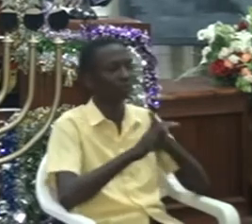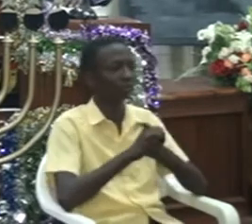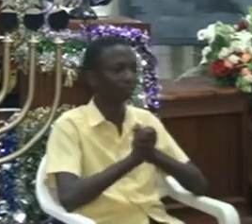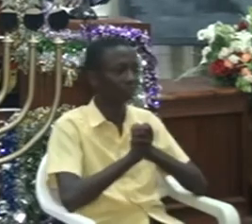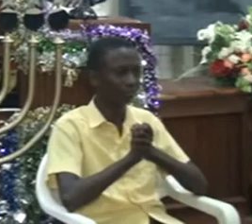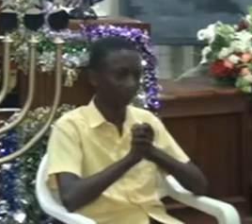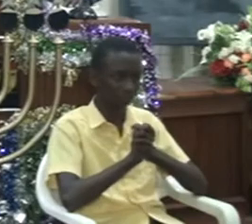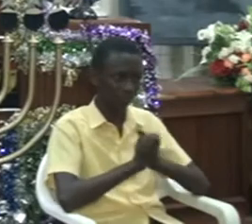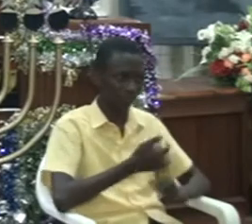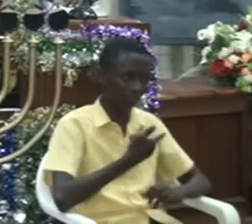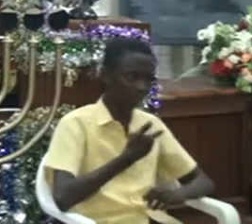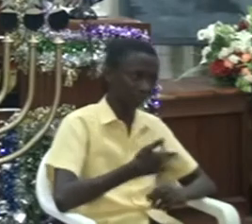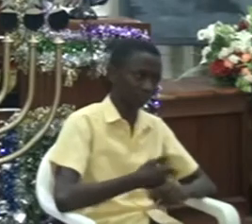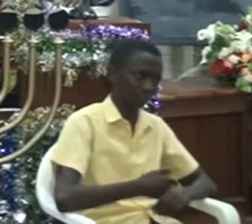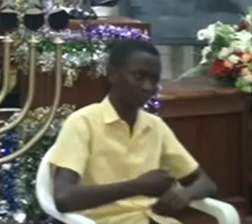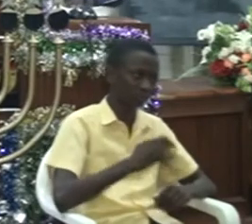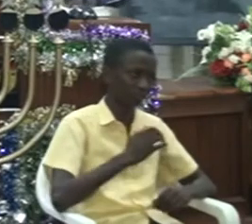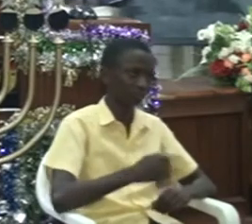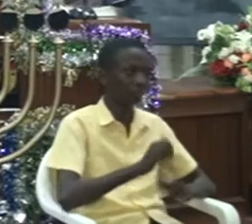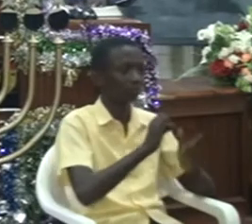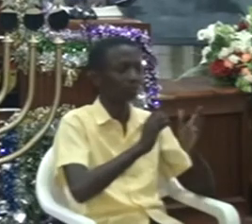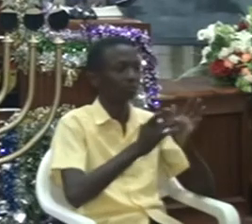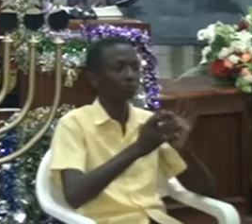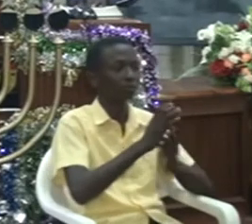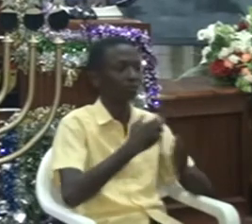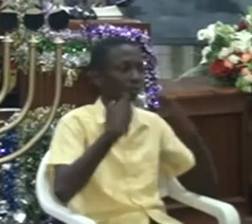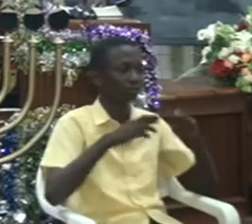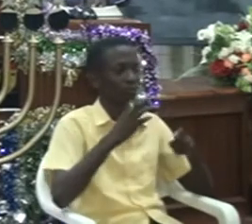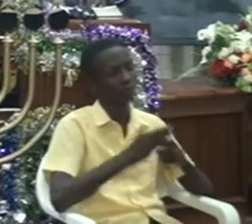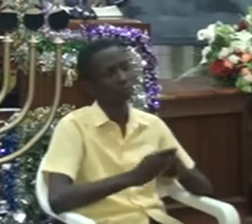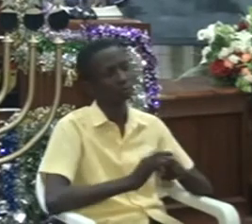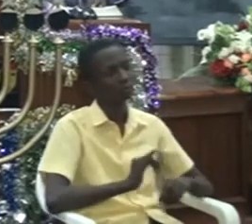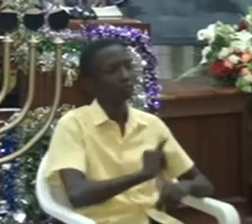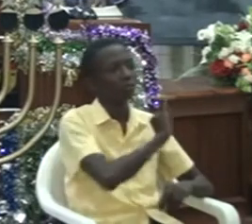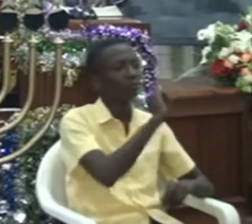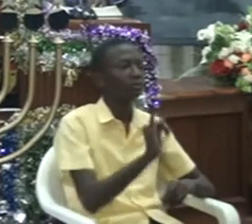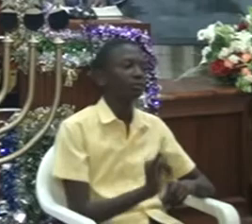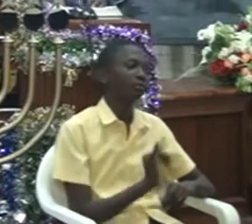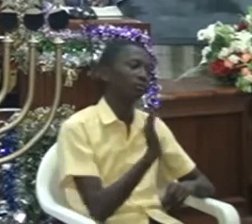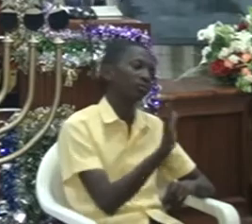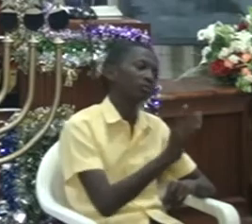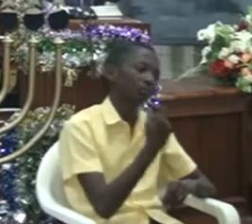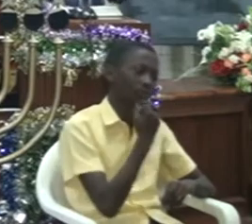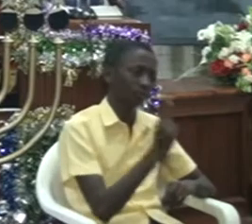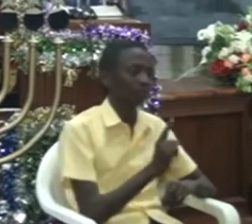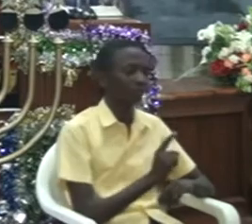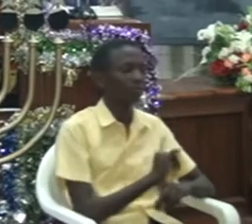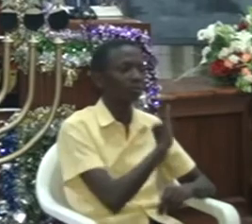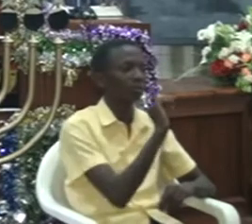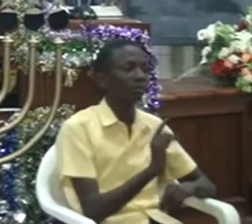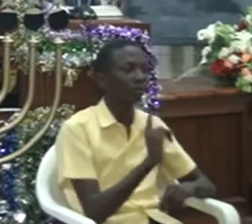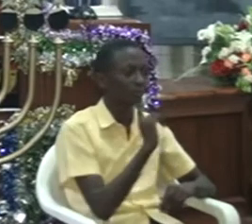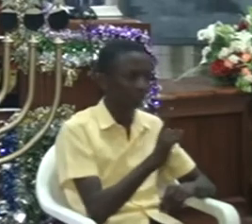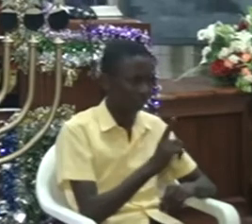ndio Masia. Il répondit à la femme. Bwana akajipia ule mwanamke, je le suis. Yesu akamwambia, mimi naye